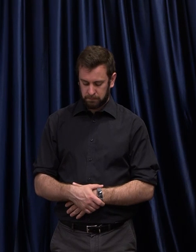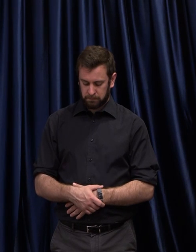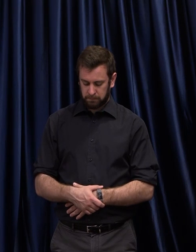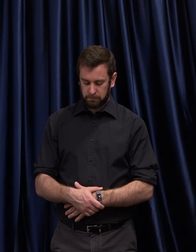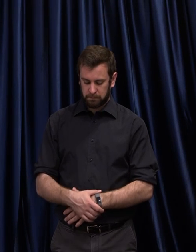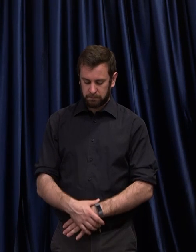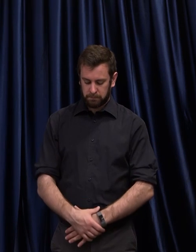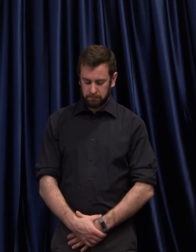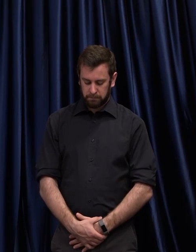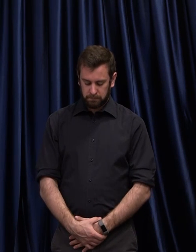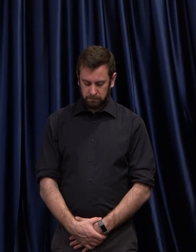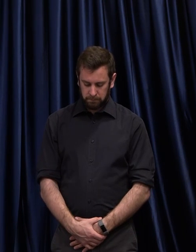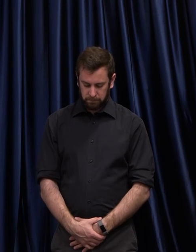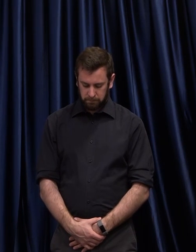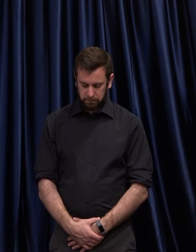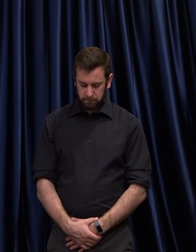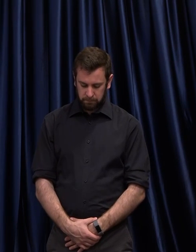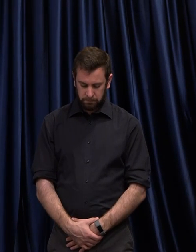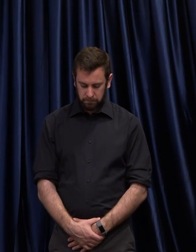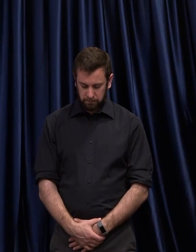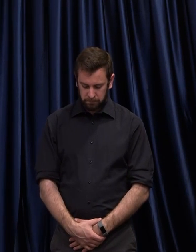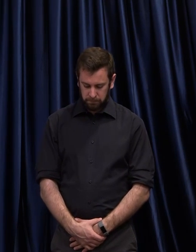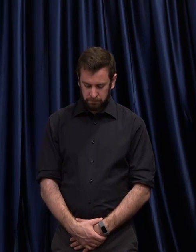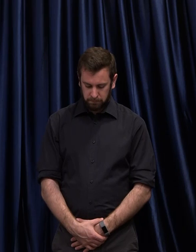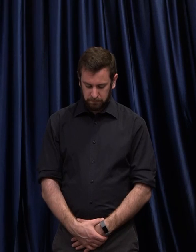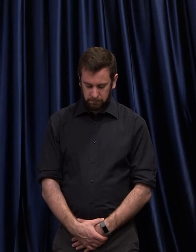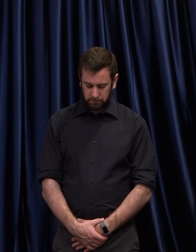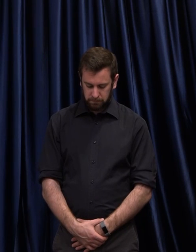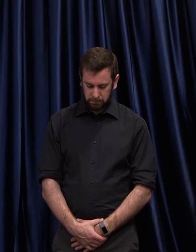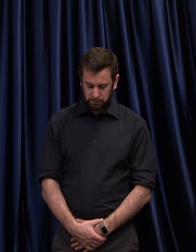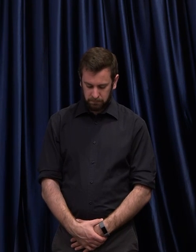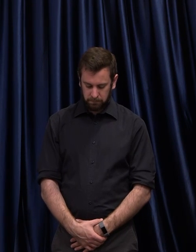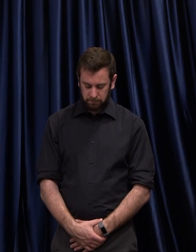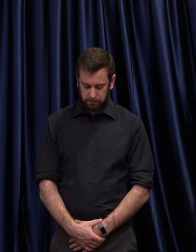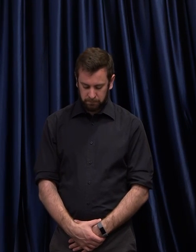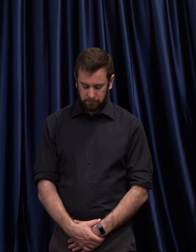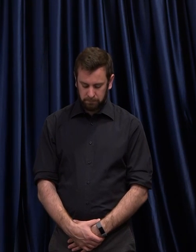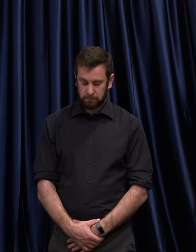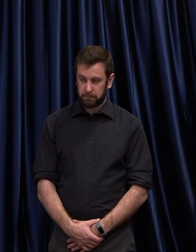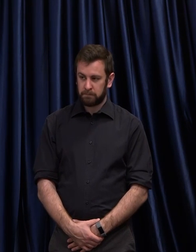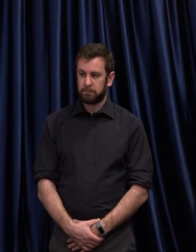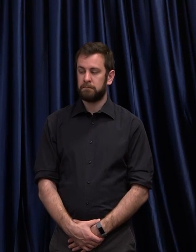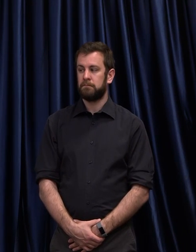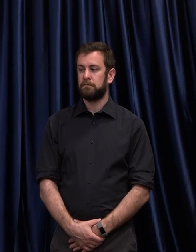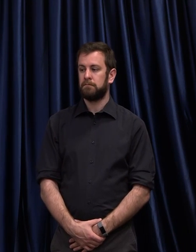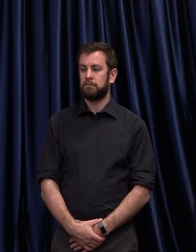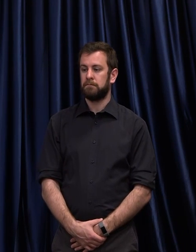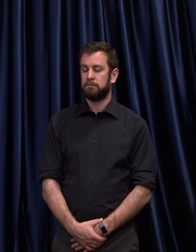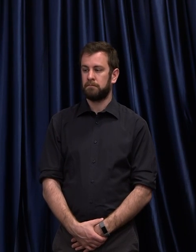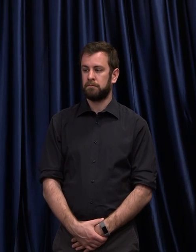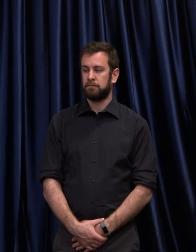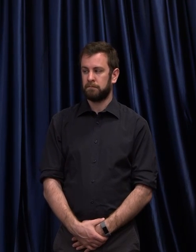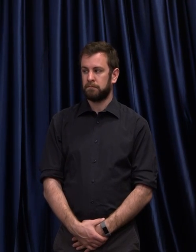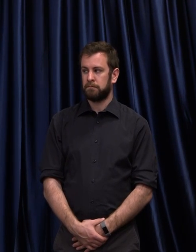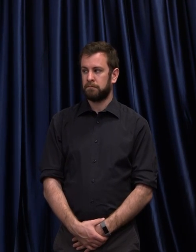قلوبنا بعد إذ هديتنا وهب لنا من لدنك رحمة إنك أنت الوهاب اللهم أعز الإسلام